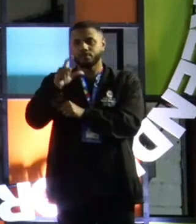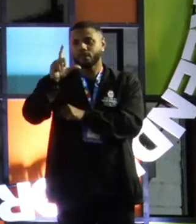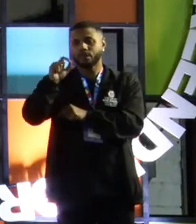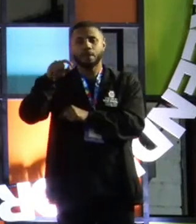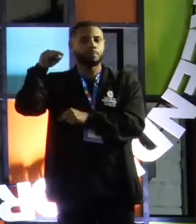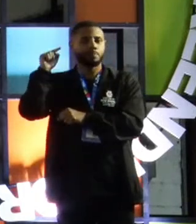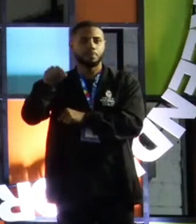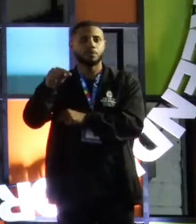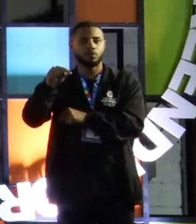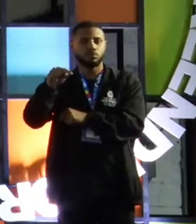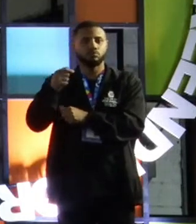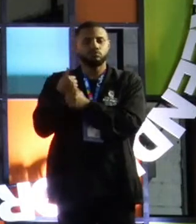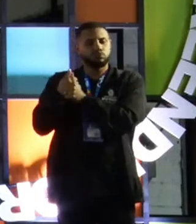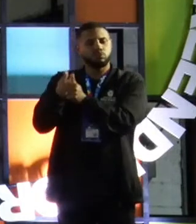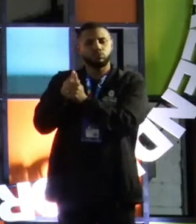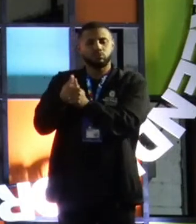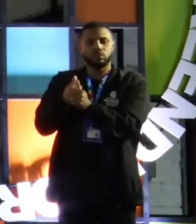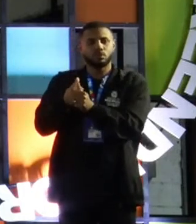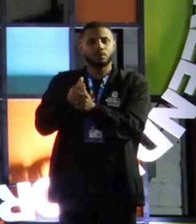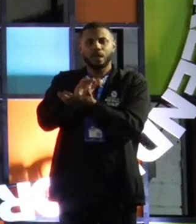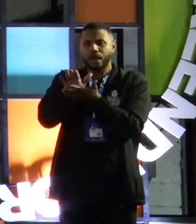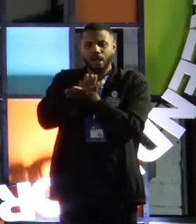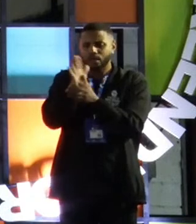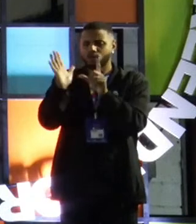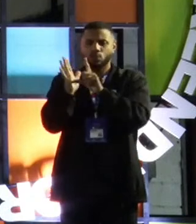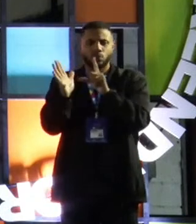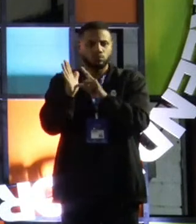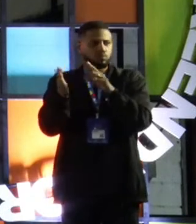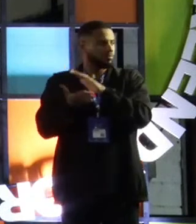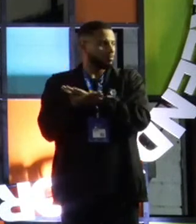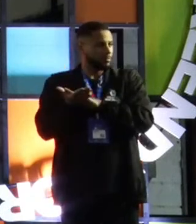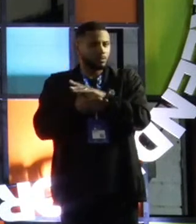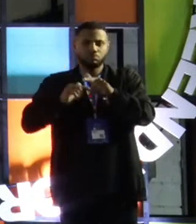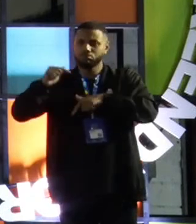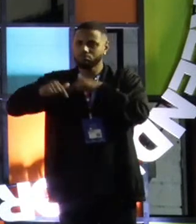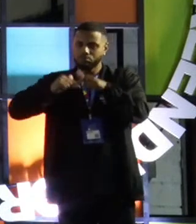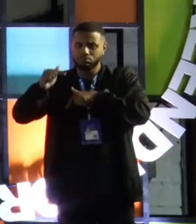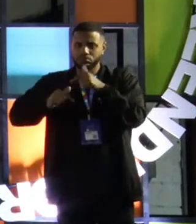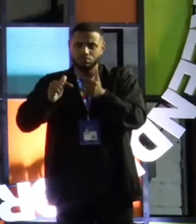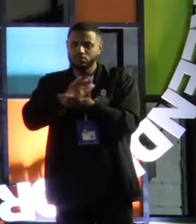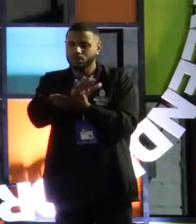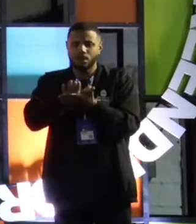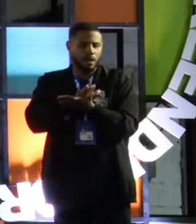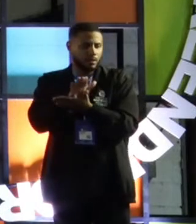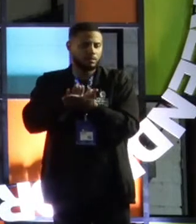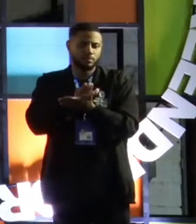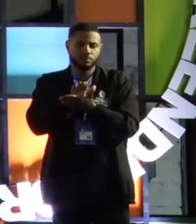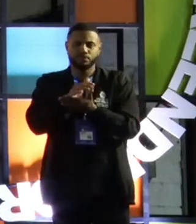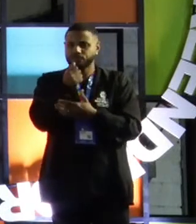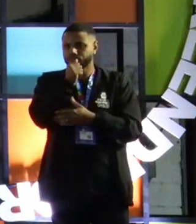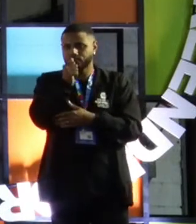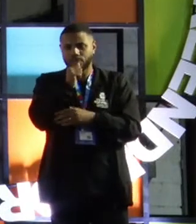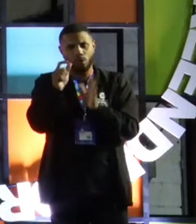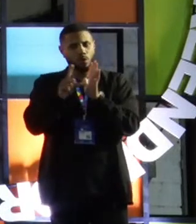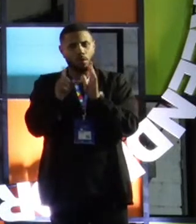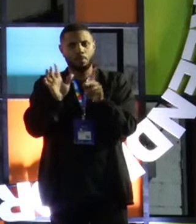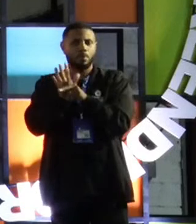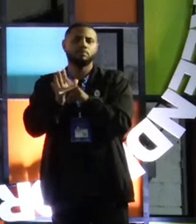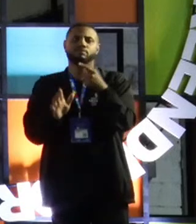mil seguidores ali, e ela não tem comércio local, ela não trabalha com nada dela, nenhuma loja